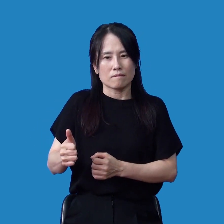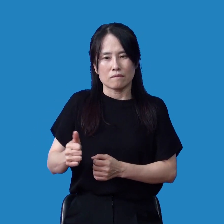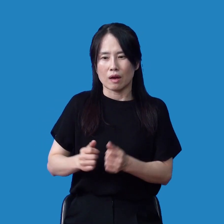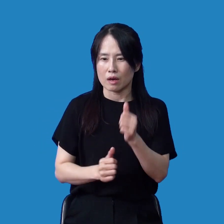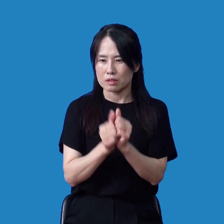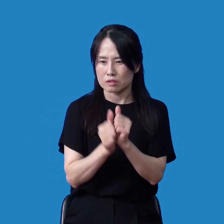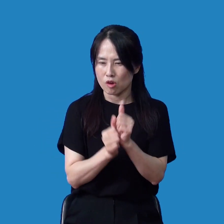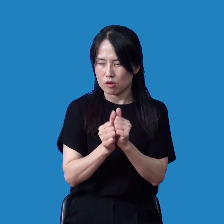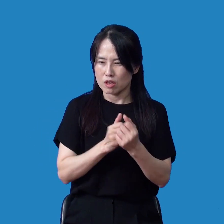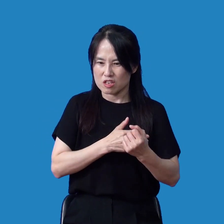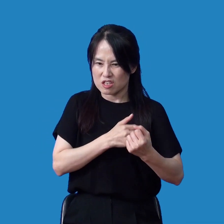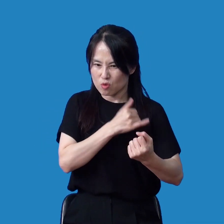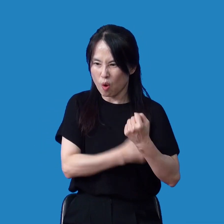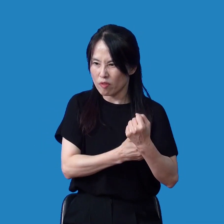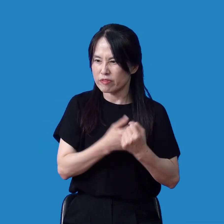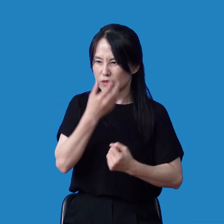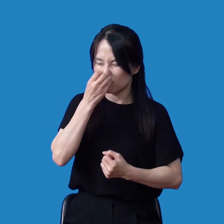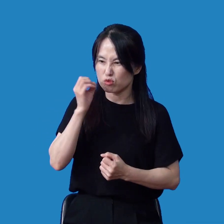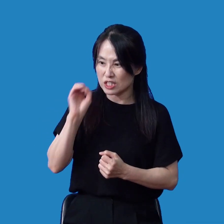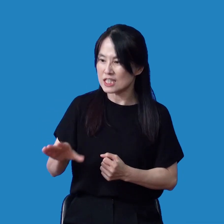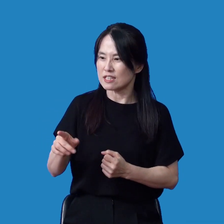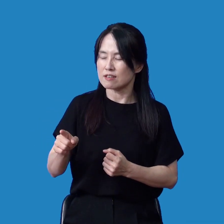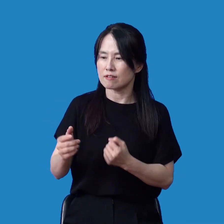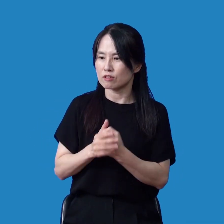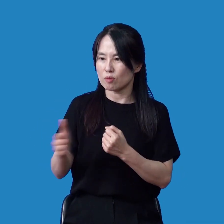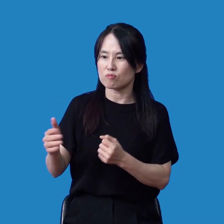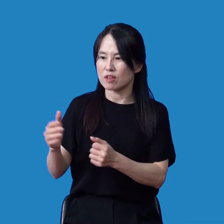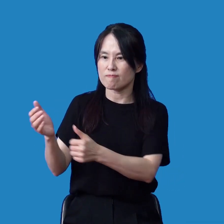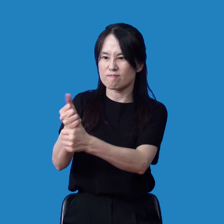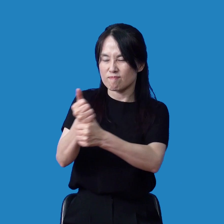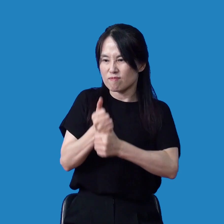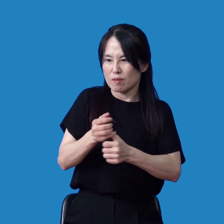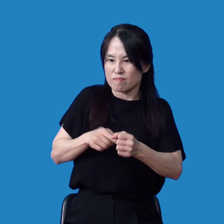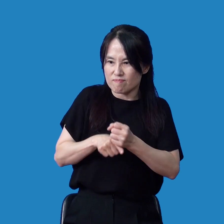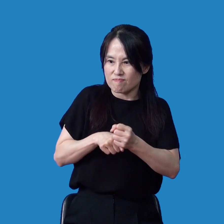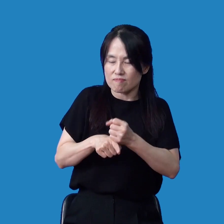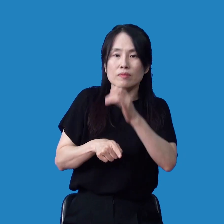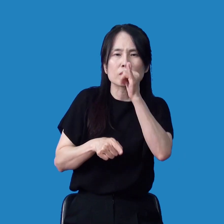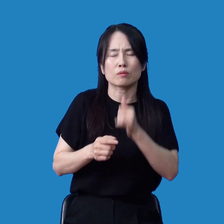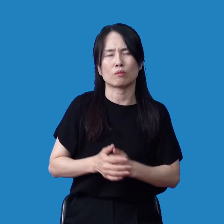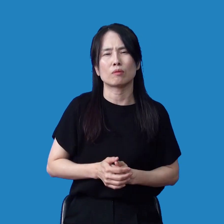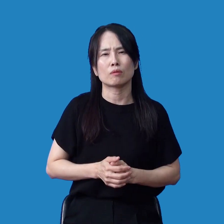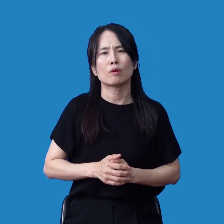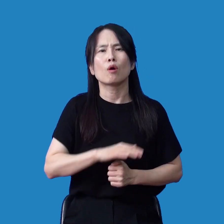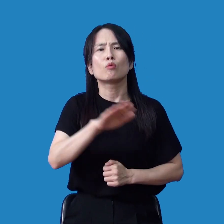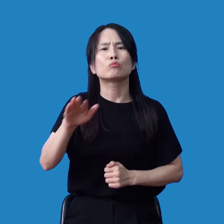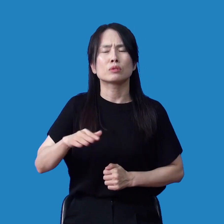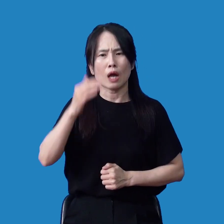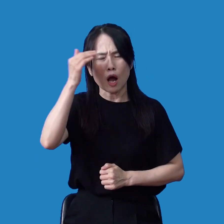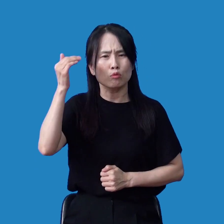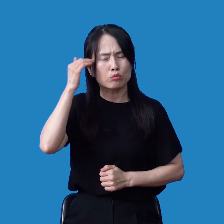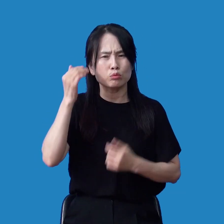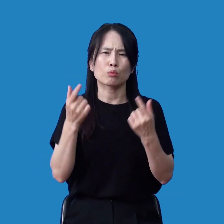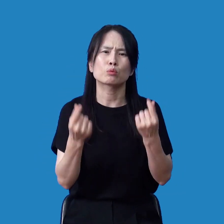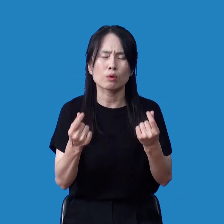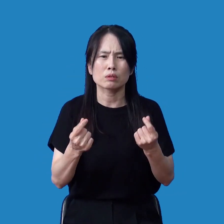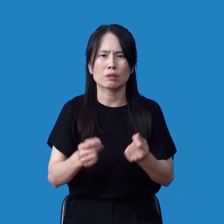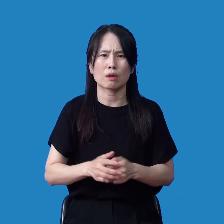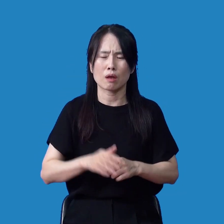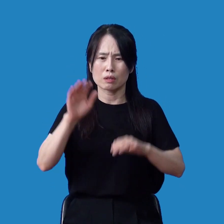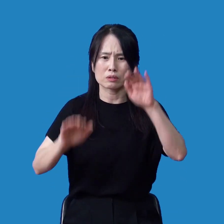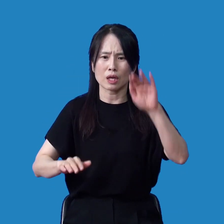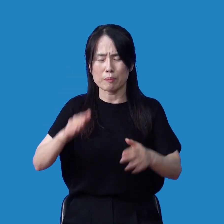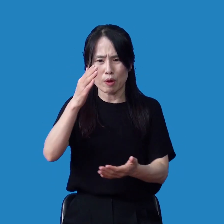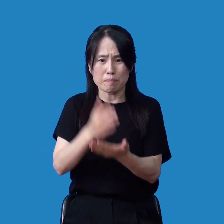놓였습니다. 그게 남의 얘기가 아닙니다. 우리도 차별금지법이 통과되고 나면 그 다음에는